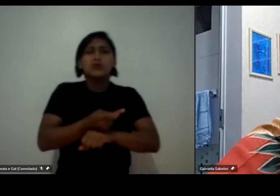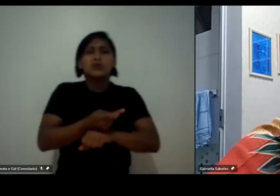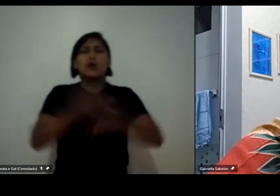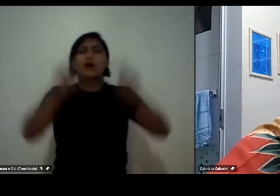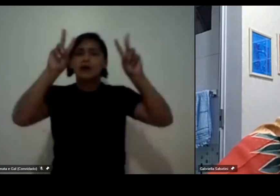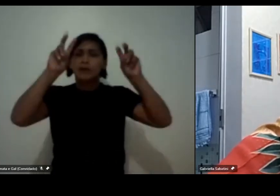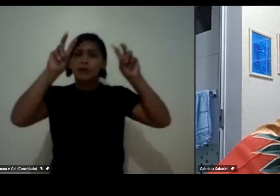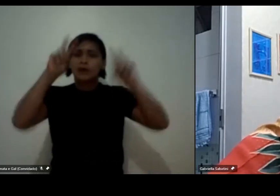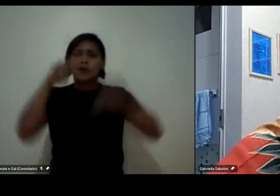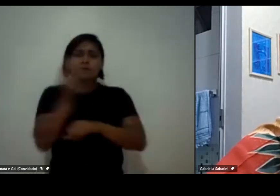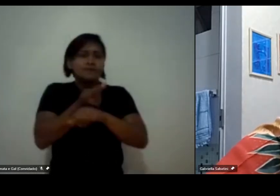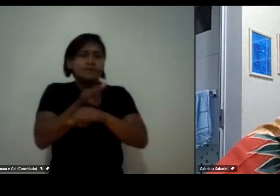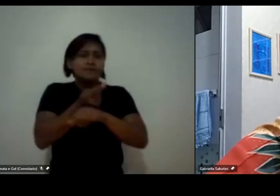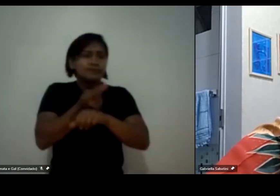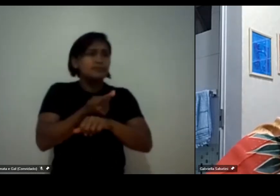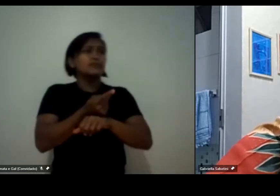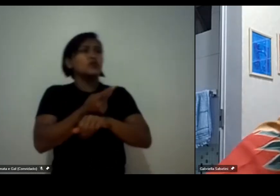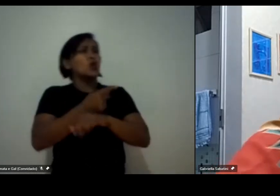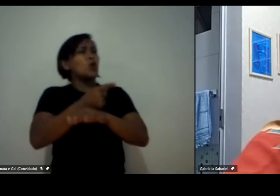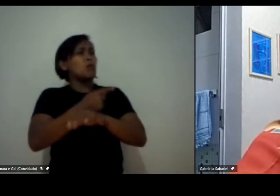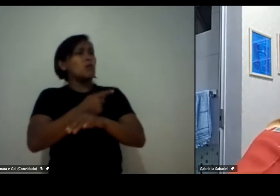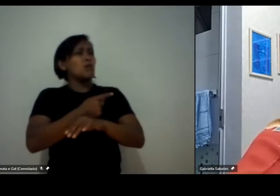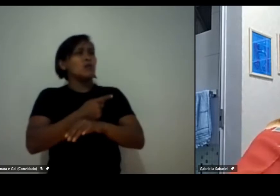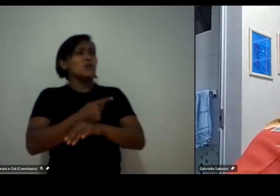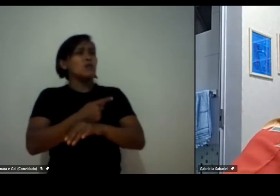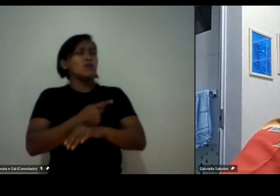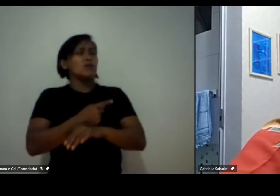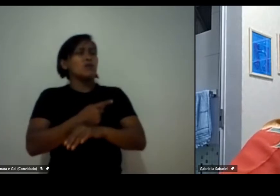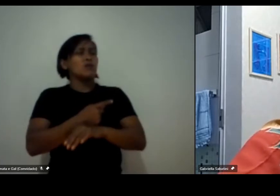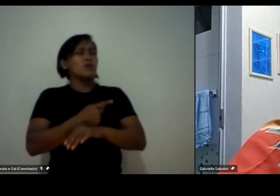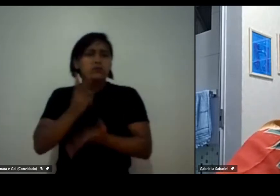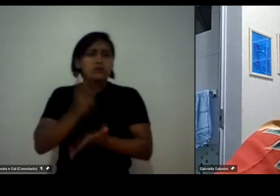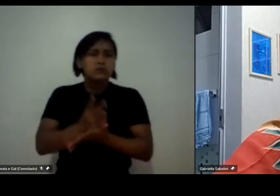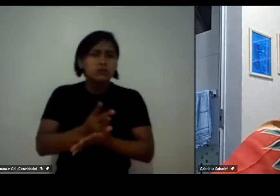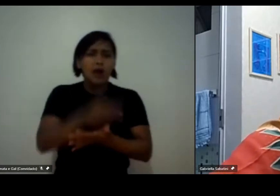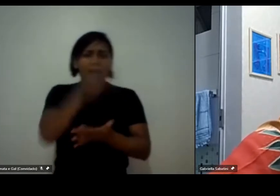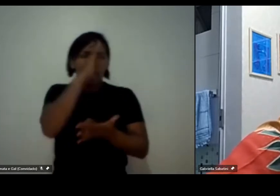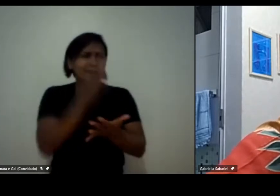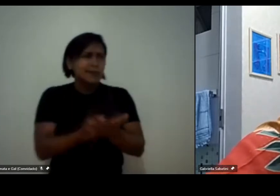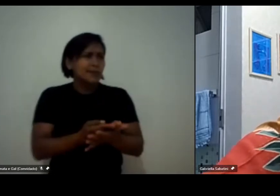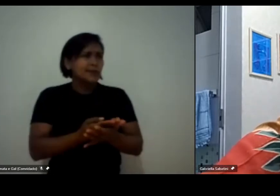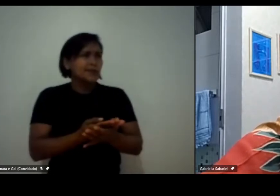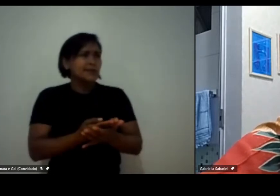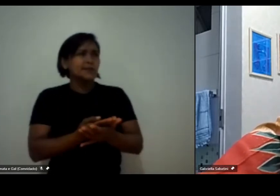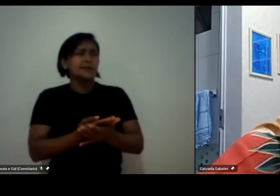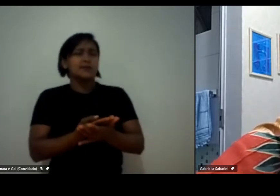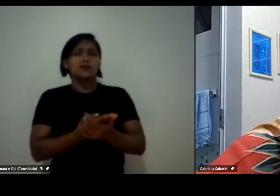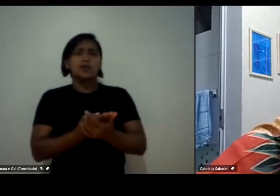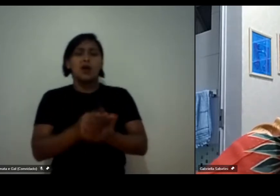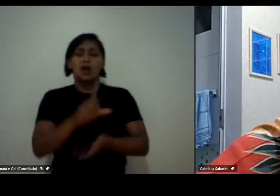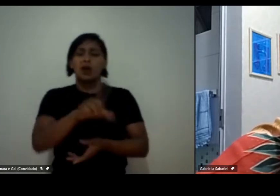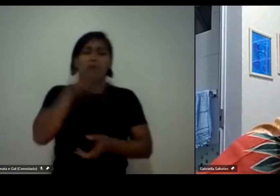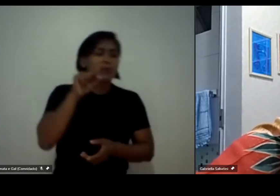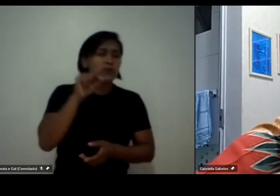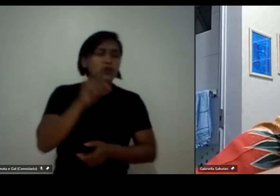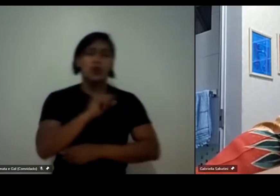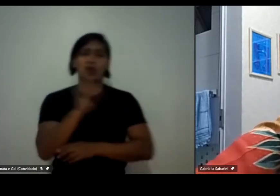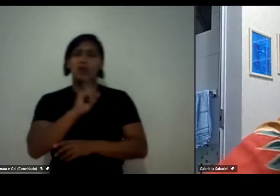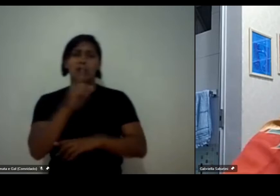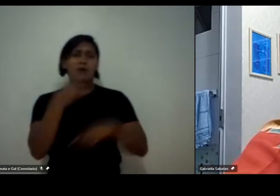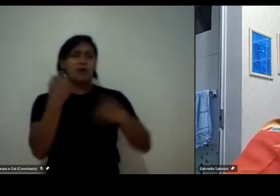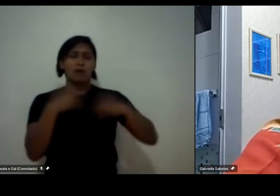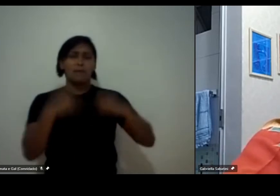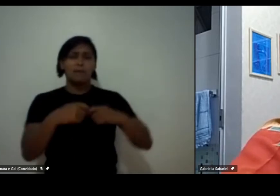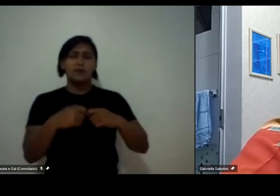aspas, pela subordinação como a promessa da existência. Esta busca não é escolha, tampouco necessidade.